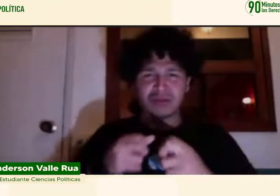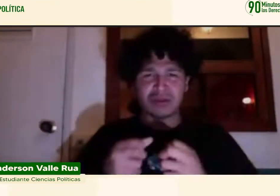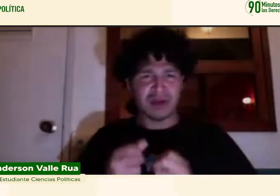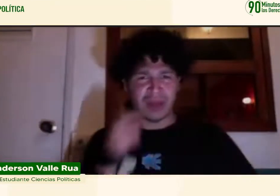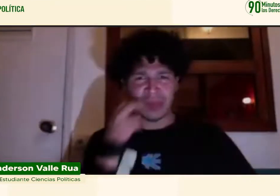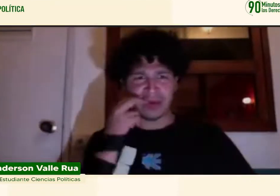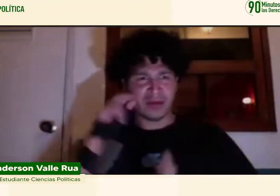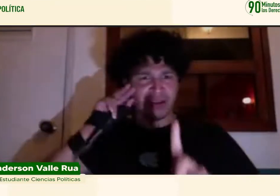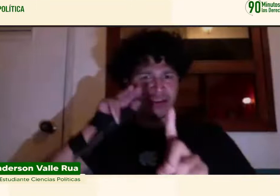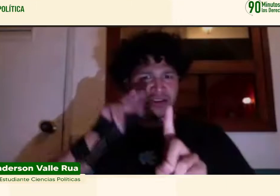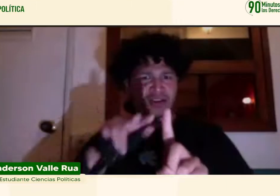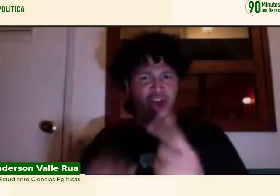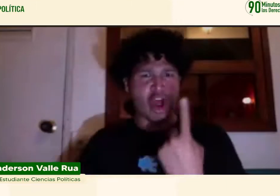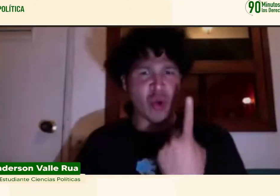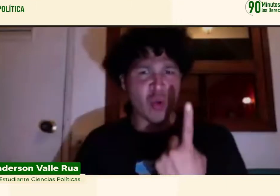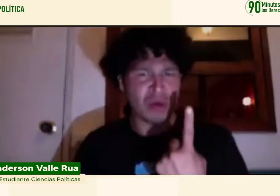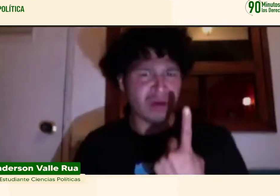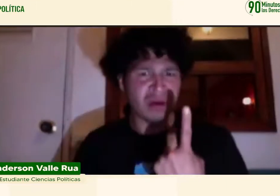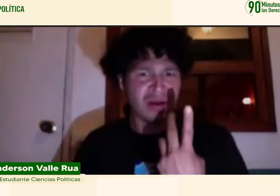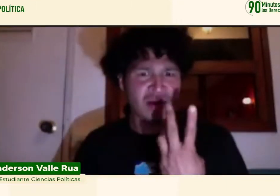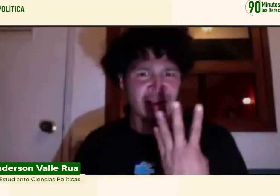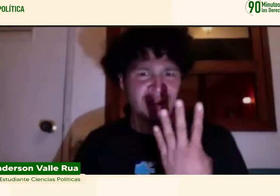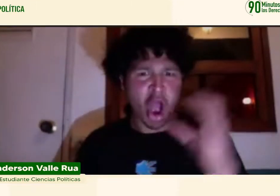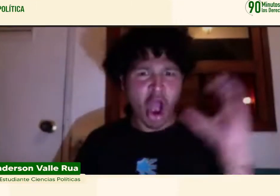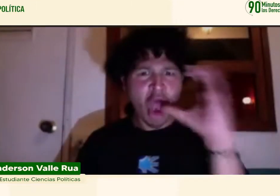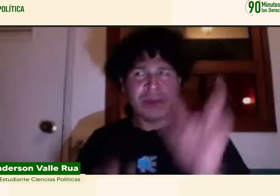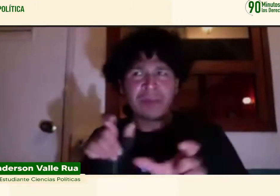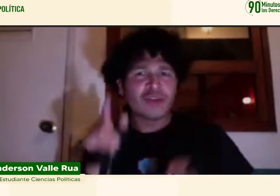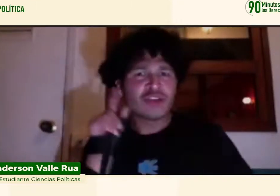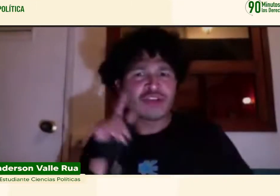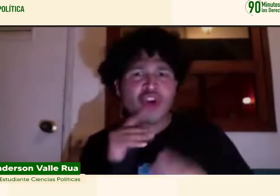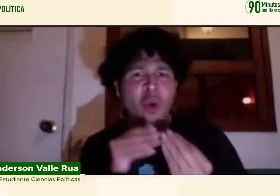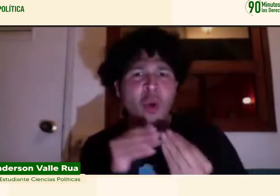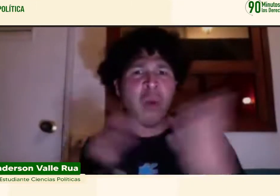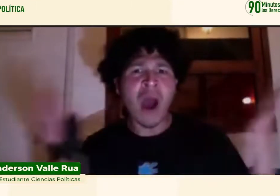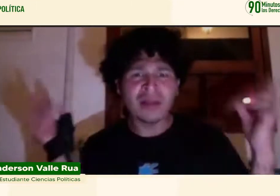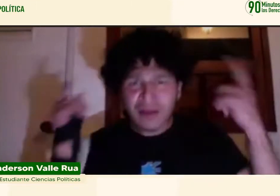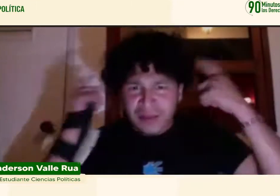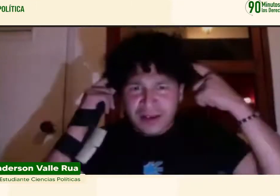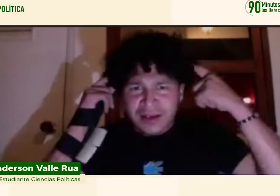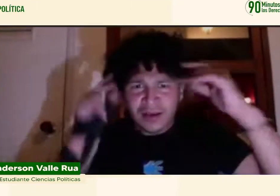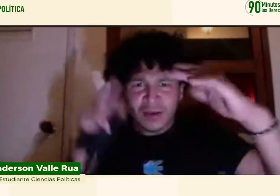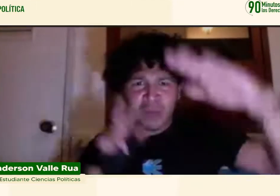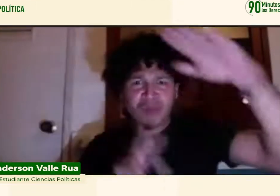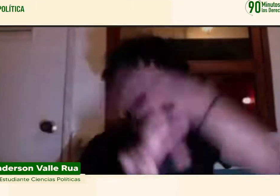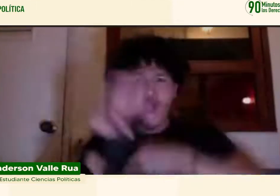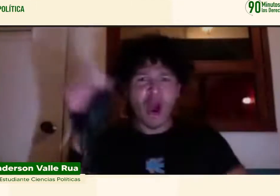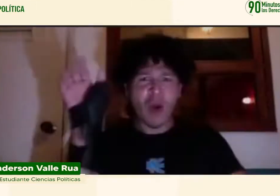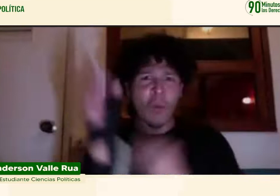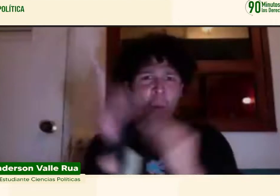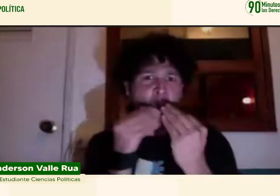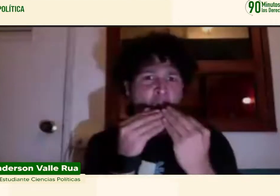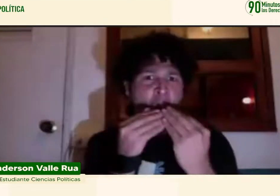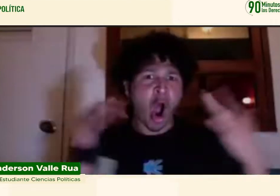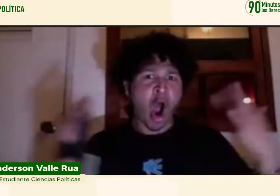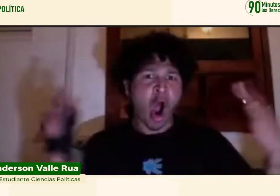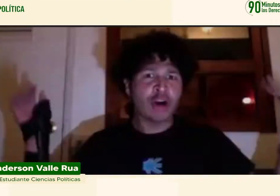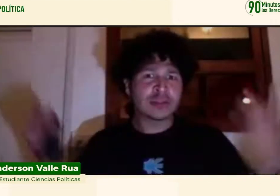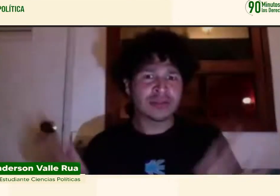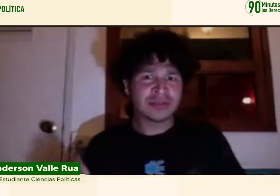y las explicaciones que ahora damos también a la problemática que genera esto sobre las lecturas que no es única sino que son muchas en las